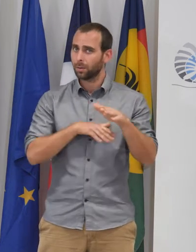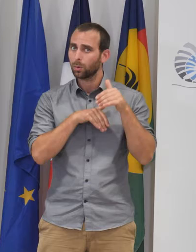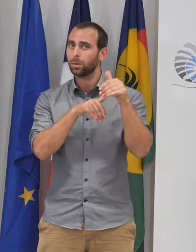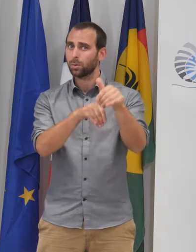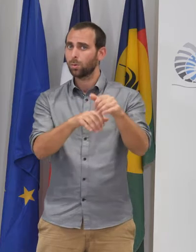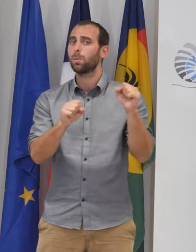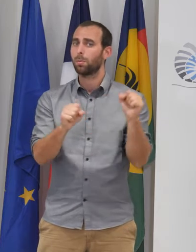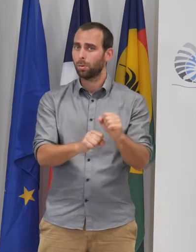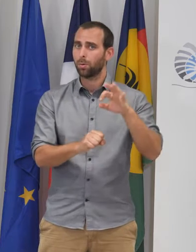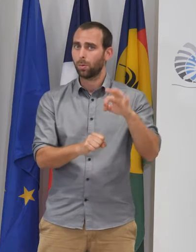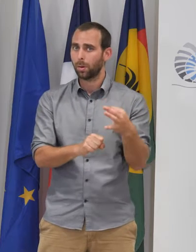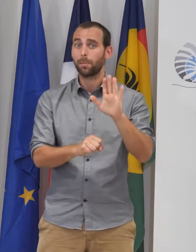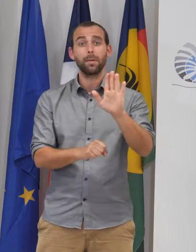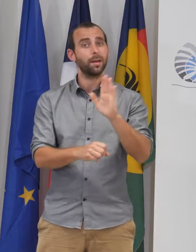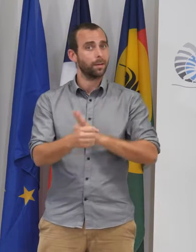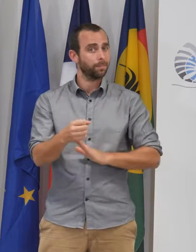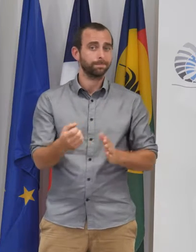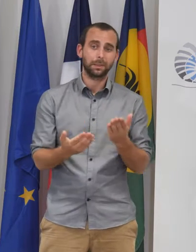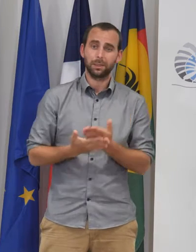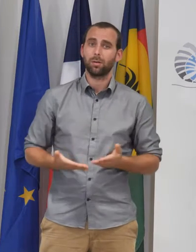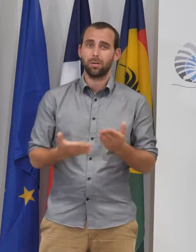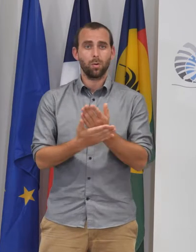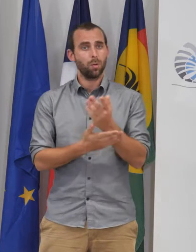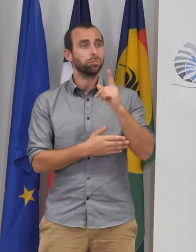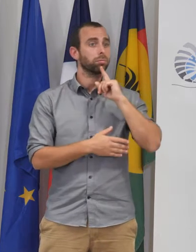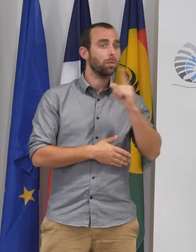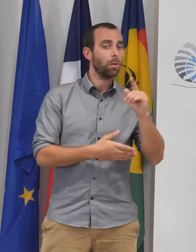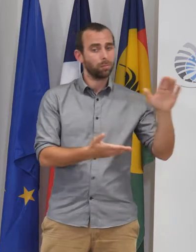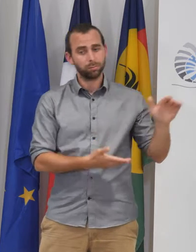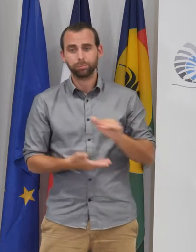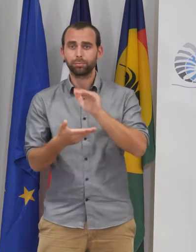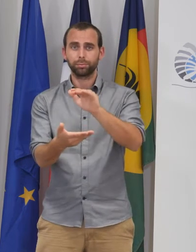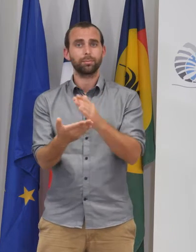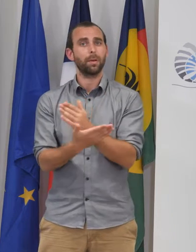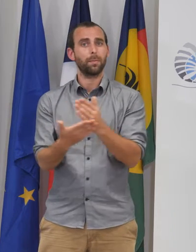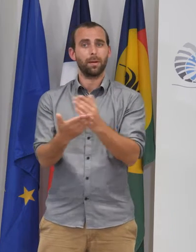base exclusivement de retrait de commandes ou de livraison.